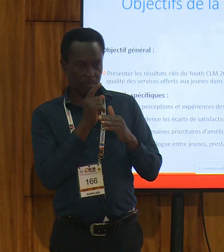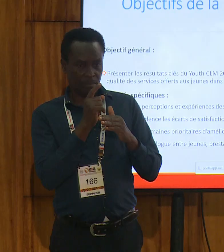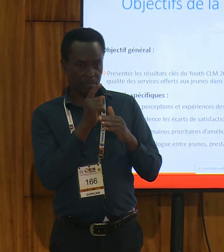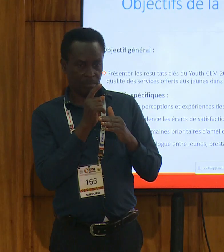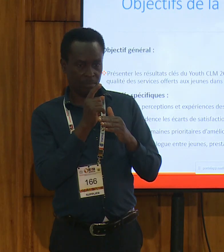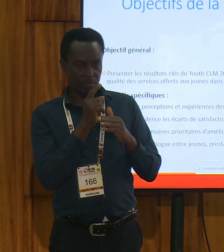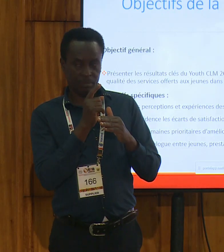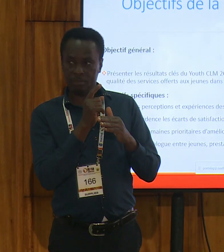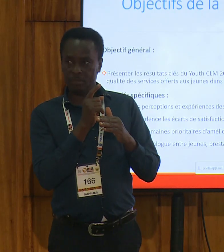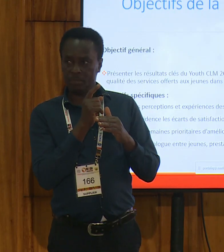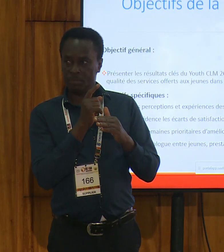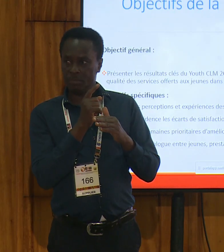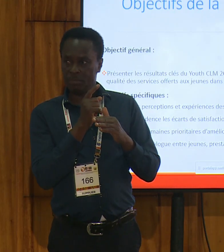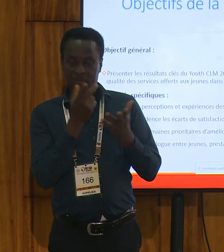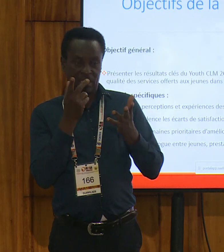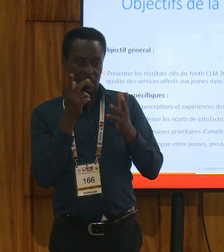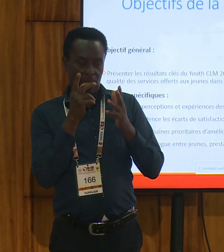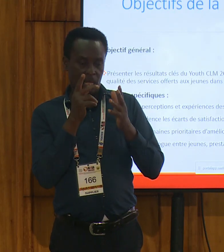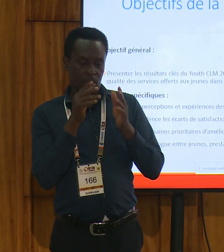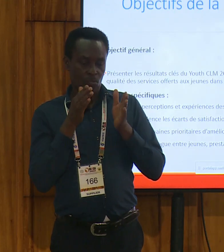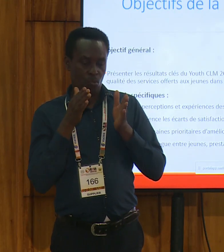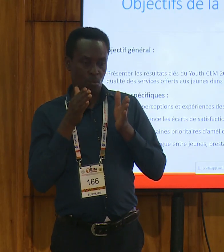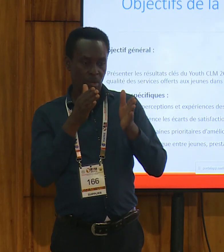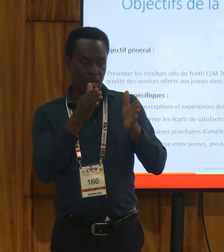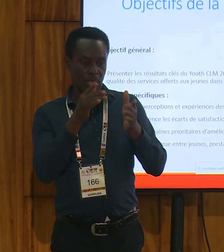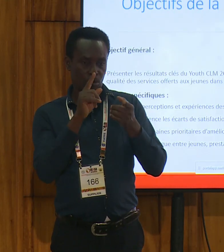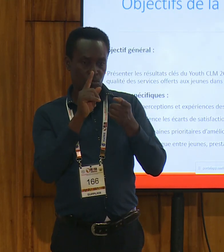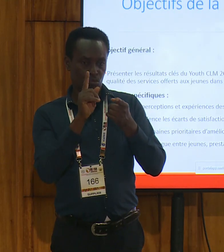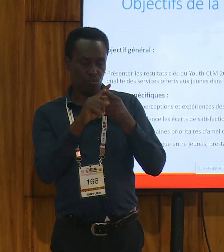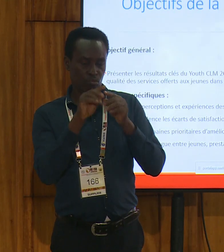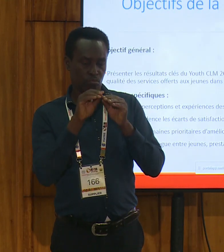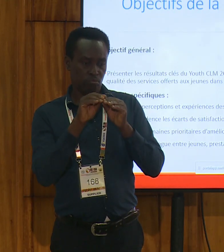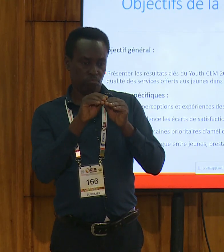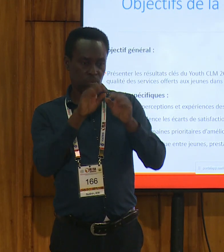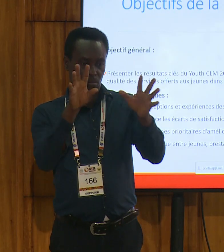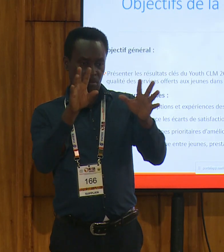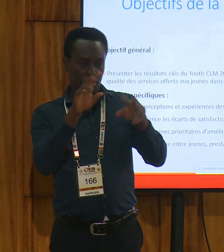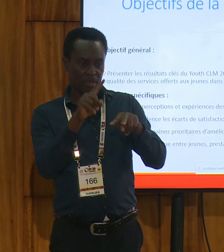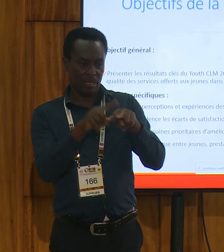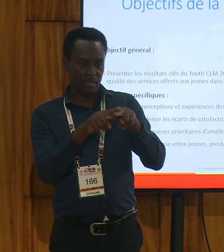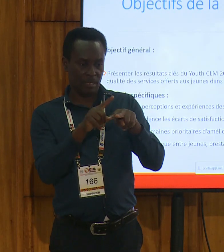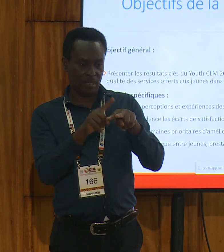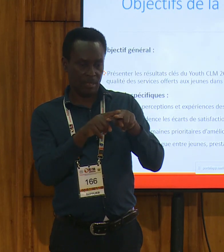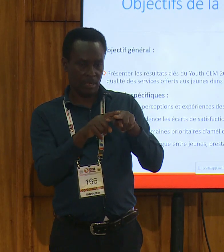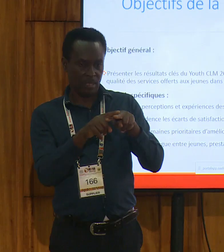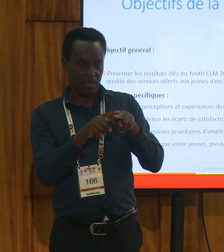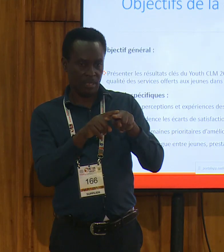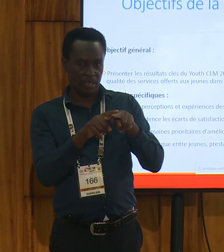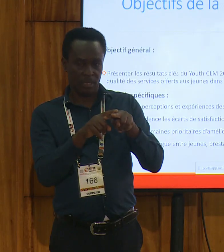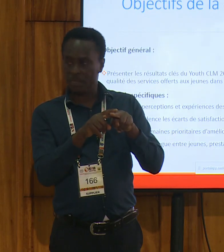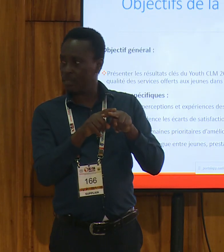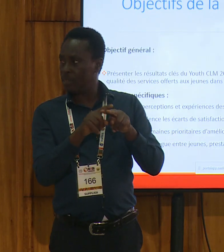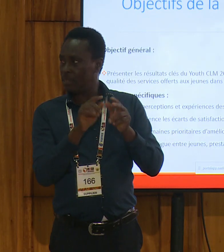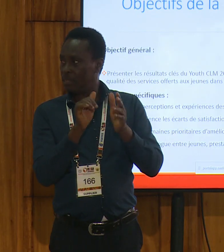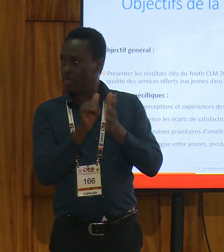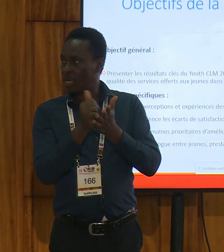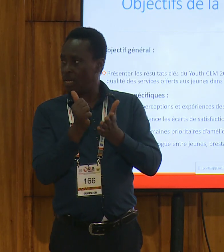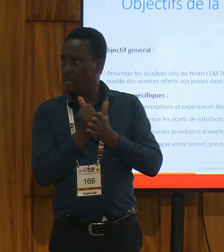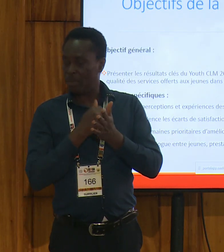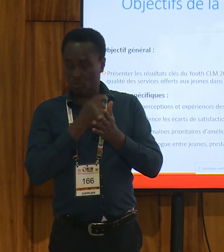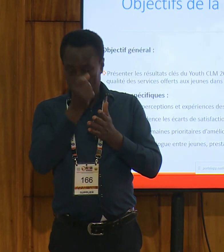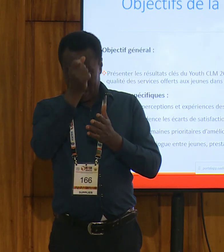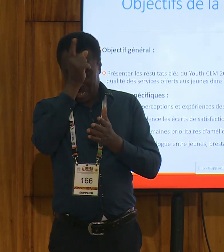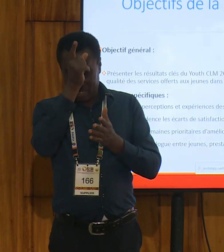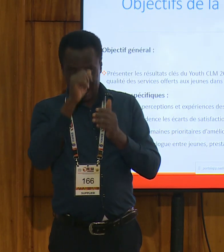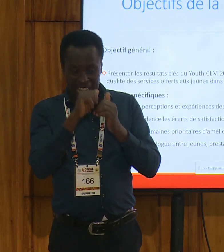OK. Le mode de l'observatoire consistait à faire la collecte des données, de les analyser ensuite. Nous faisons